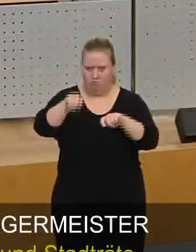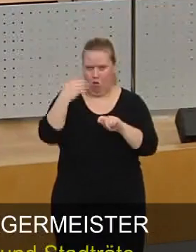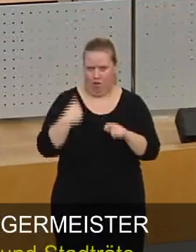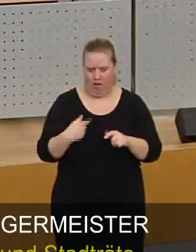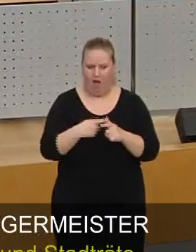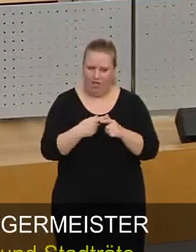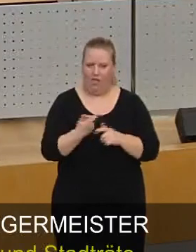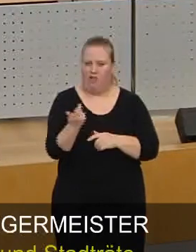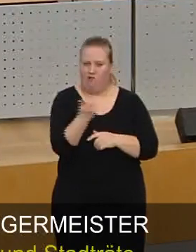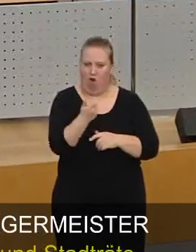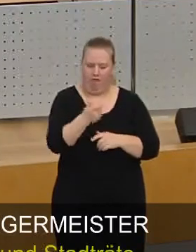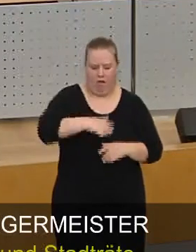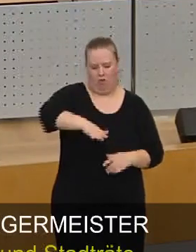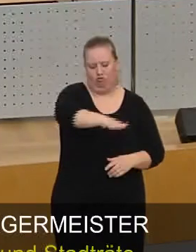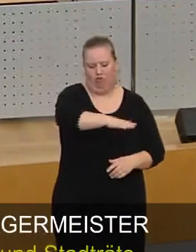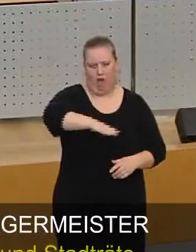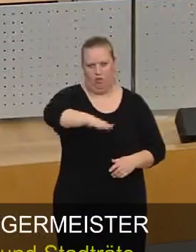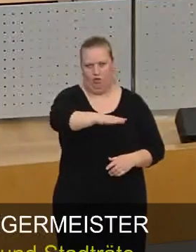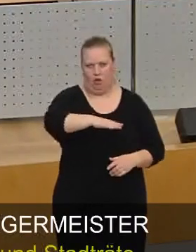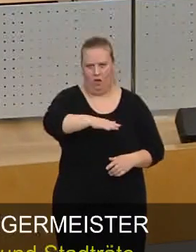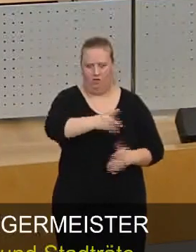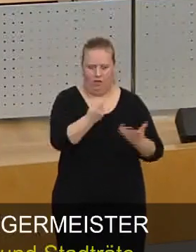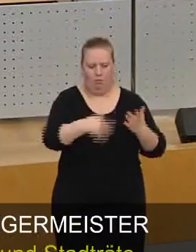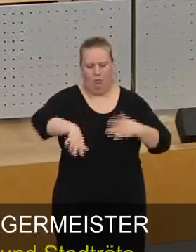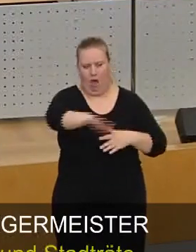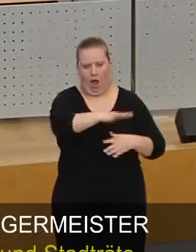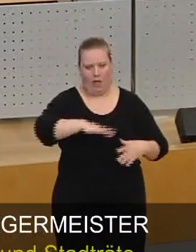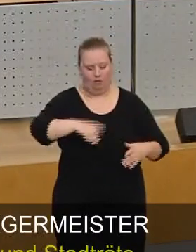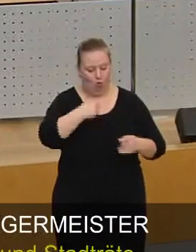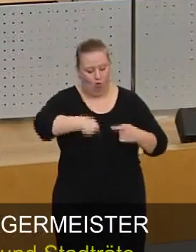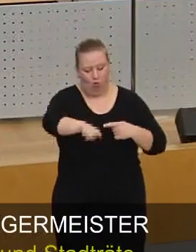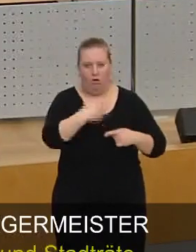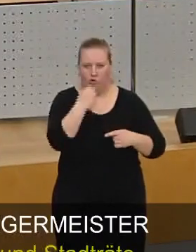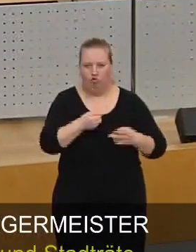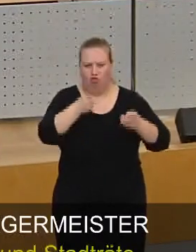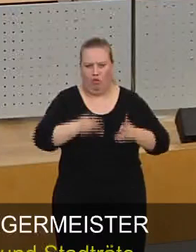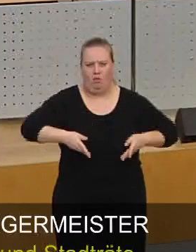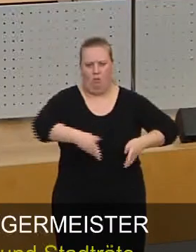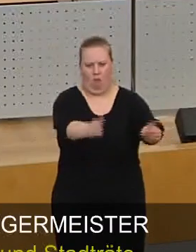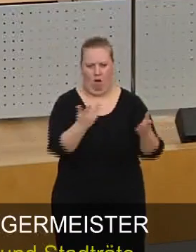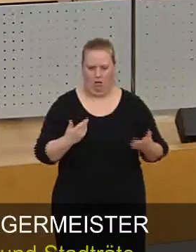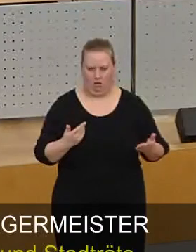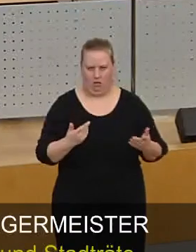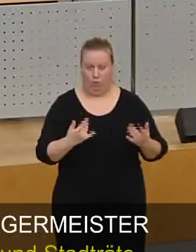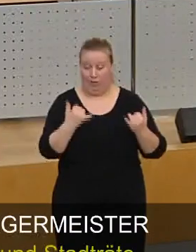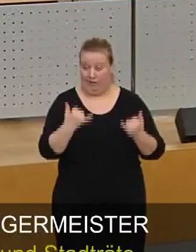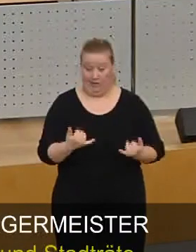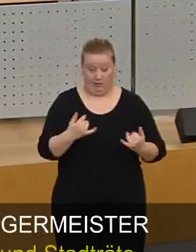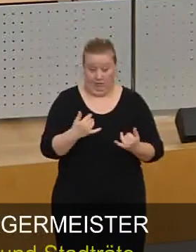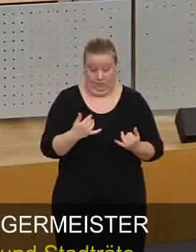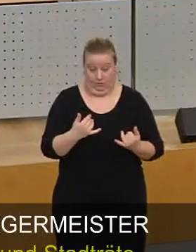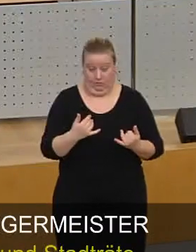eine Feuerwehraufstellfläche in einen Trassenbereich gelegt haben, wo wir demnächst eine Stadtbahnstrecke hinlegen wollen. Wo wir jetzt noch nicht